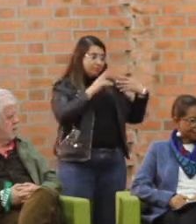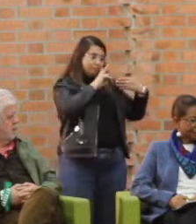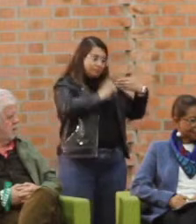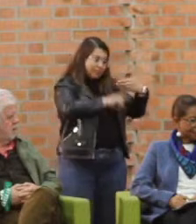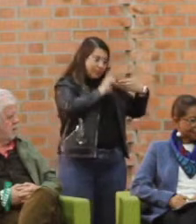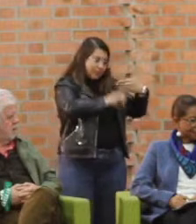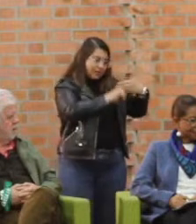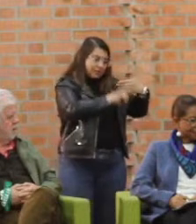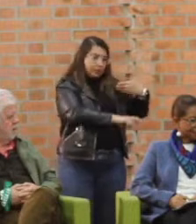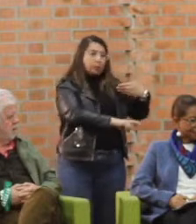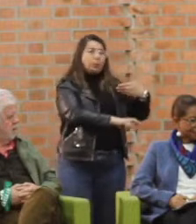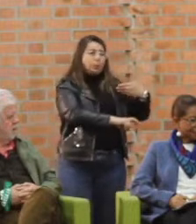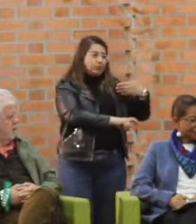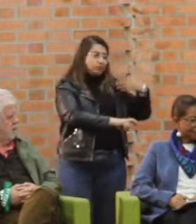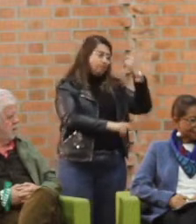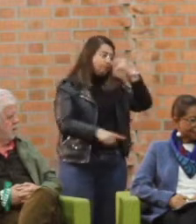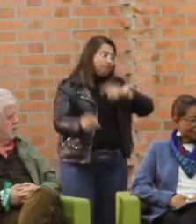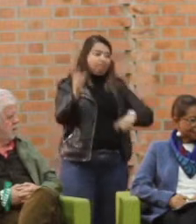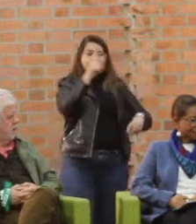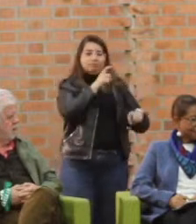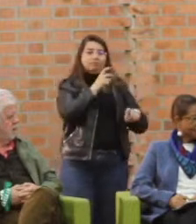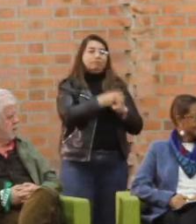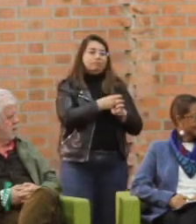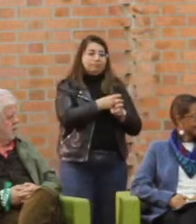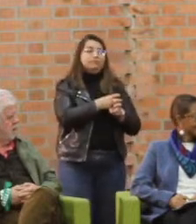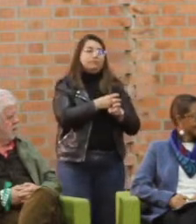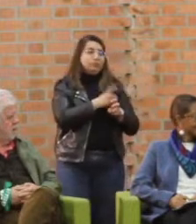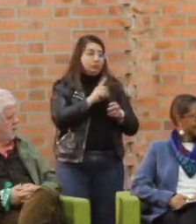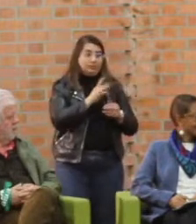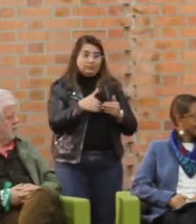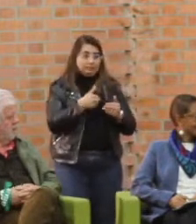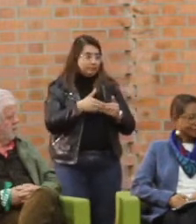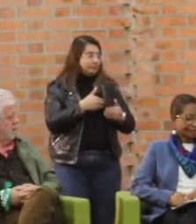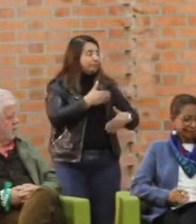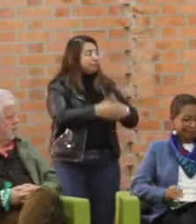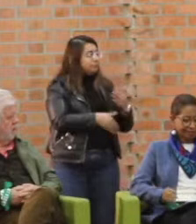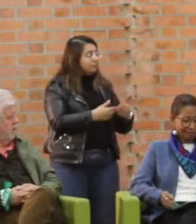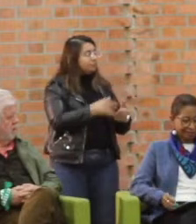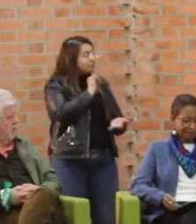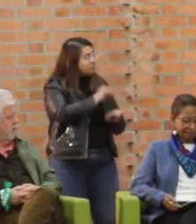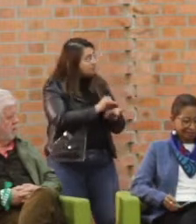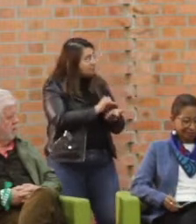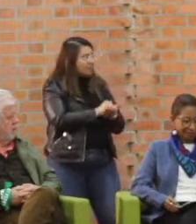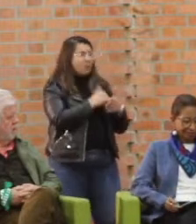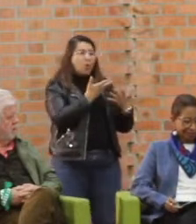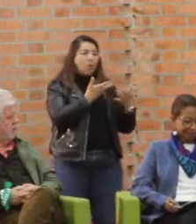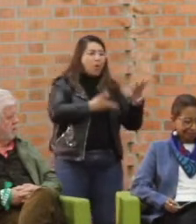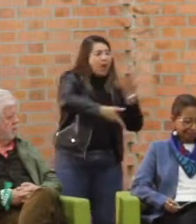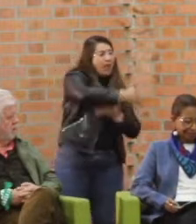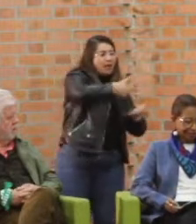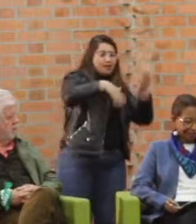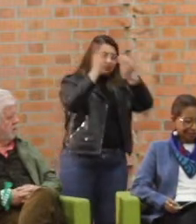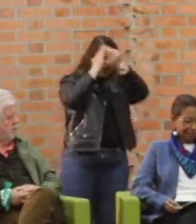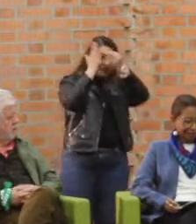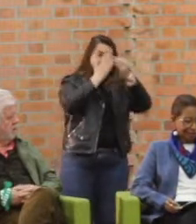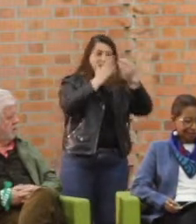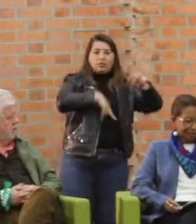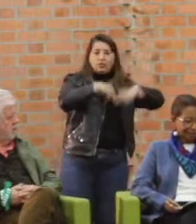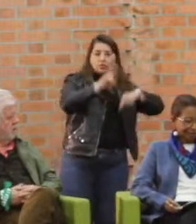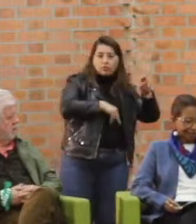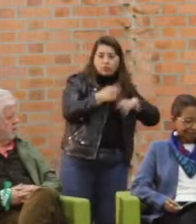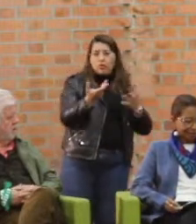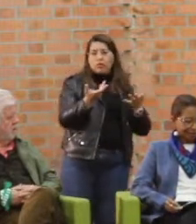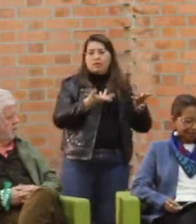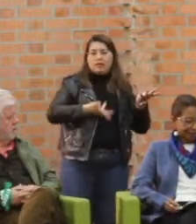si Siento como que hay una especie como de circularidades no los mismos saberes y los mismos procedimientos que